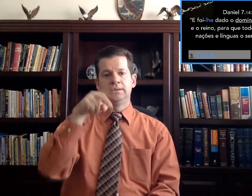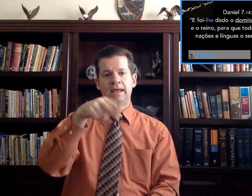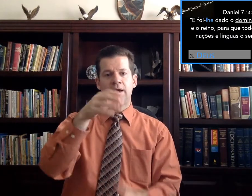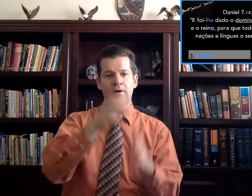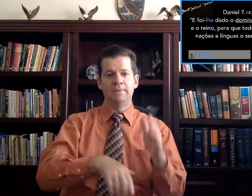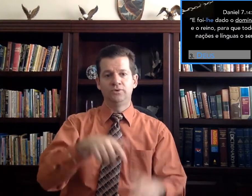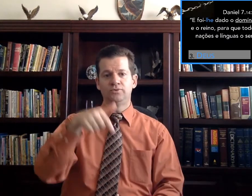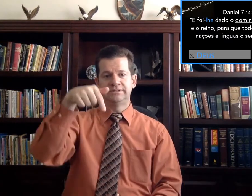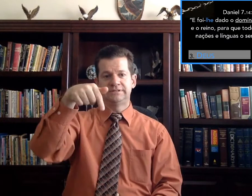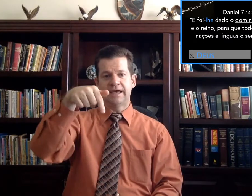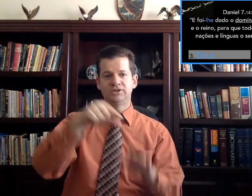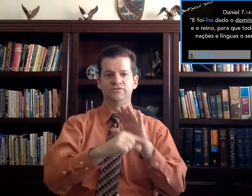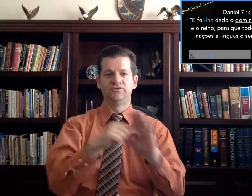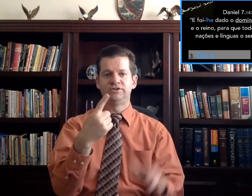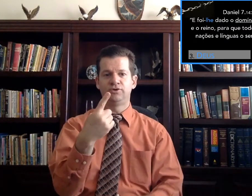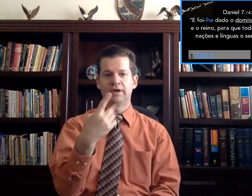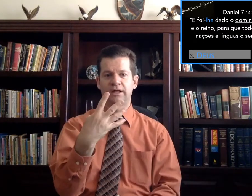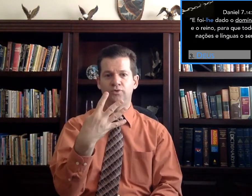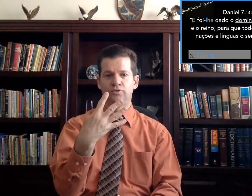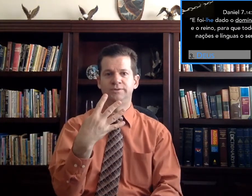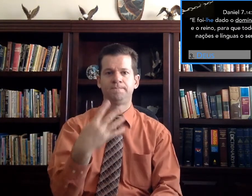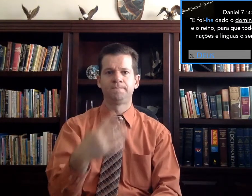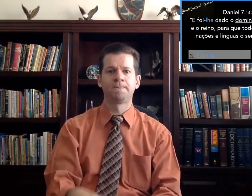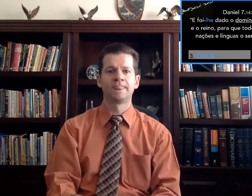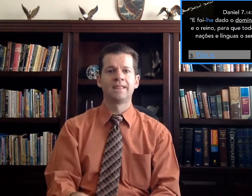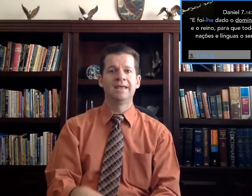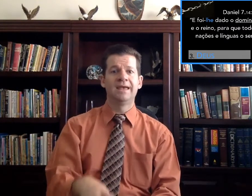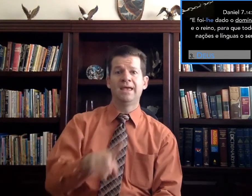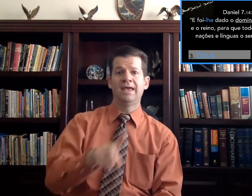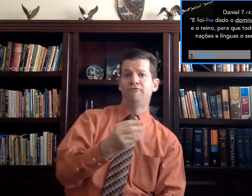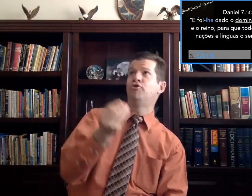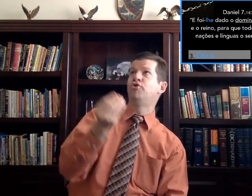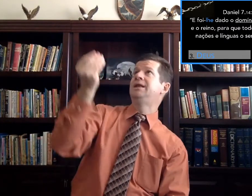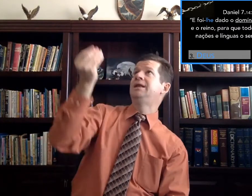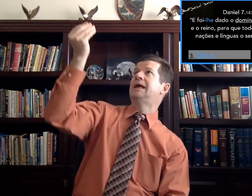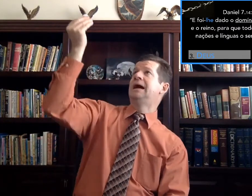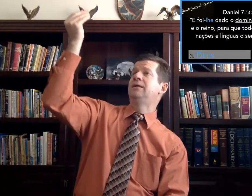Daniel, capítulo 7, versículo 14. E foi-lhe dado